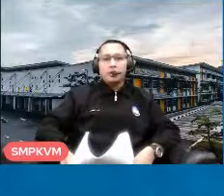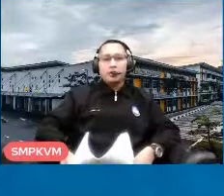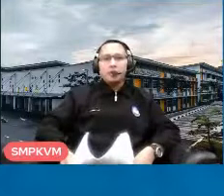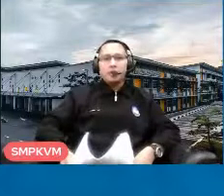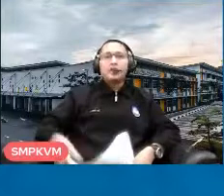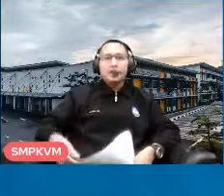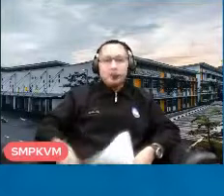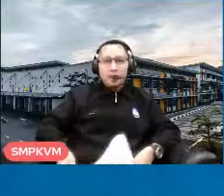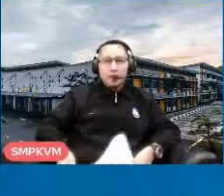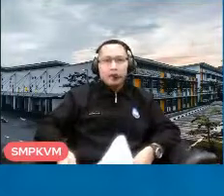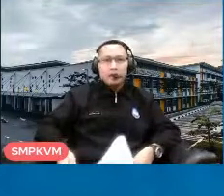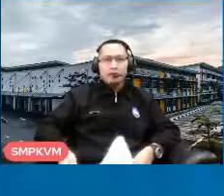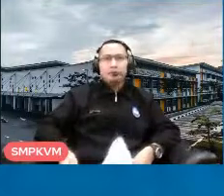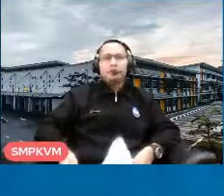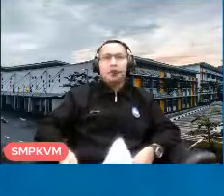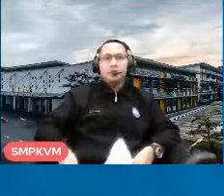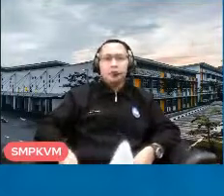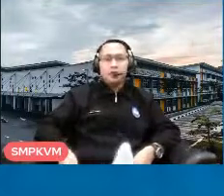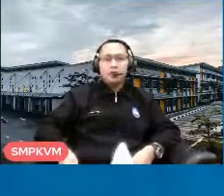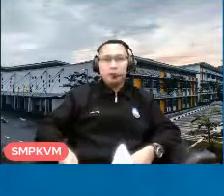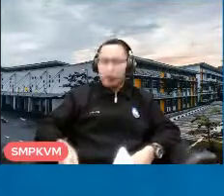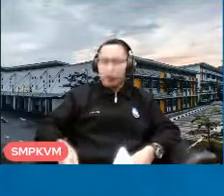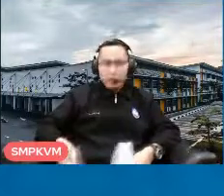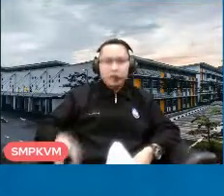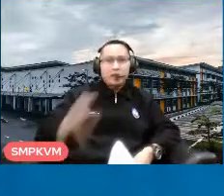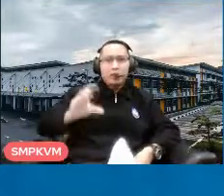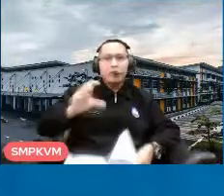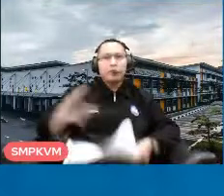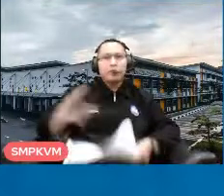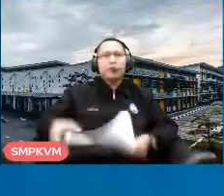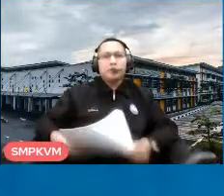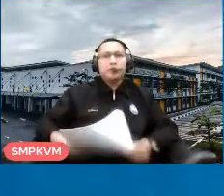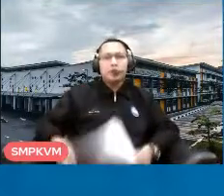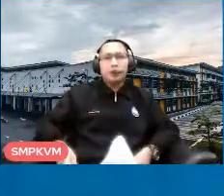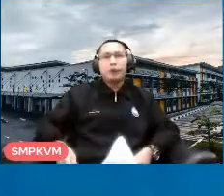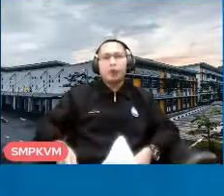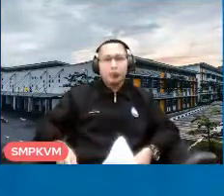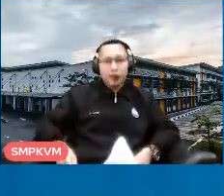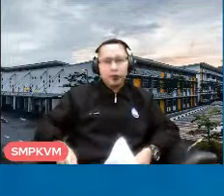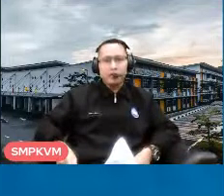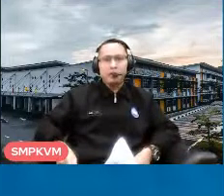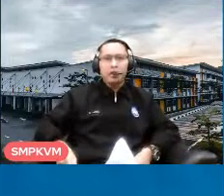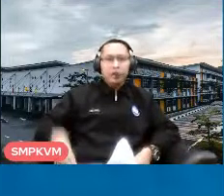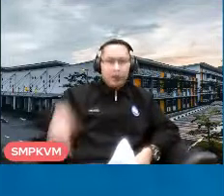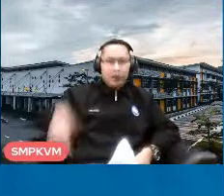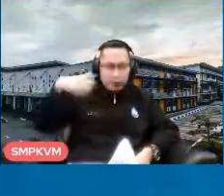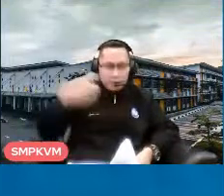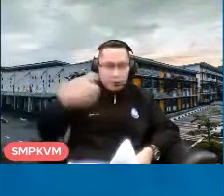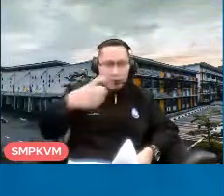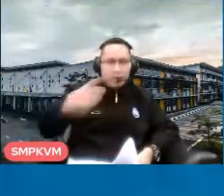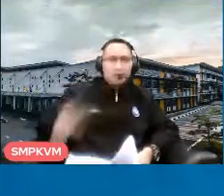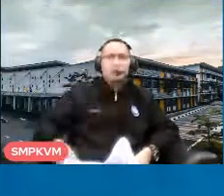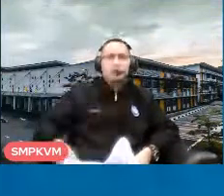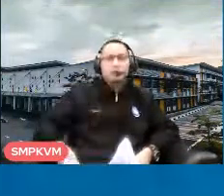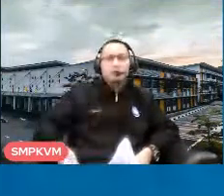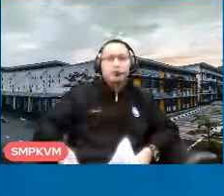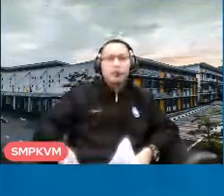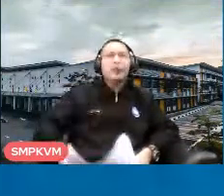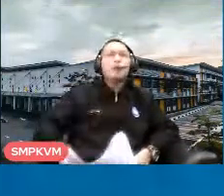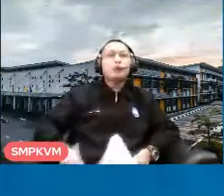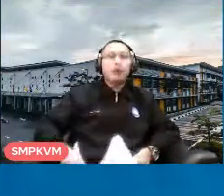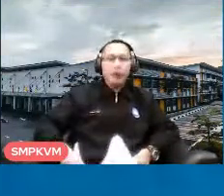couple-an Irda setelah Kalau boleh buka kalau boleh tak boleh buat contoh Sintak menyibak Semarang ke sini kalau enggak juga